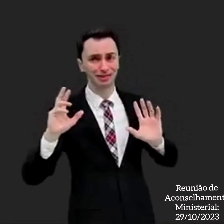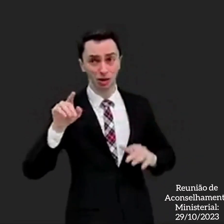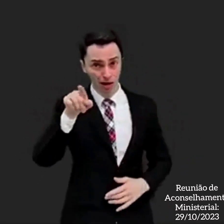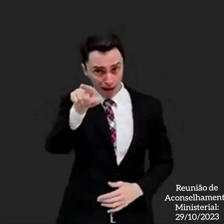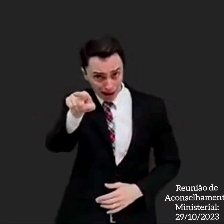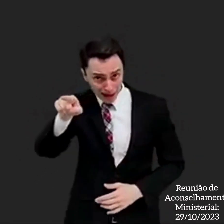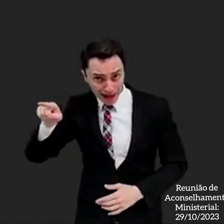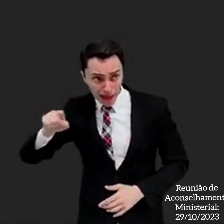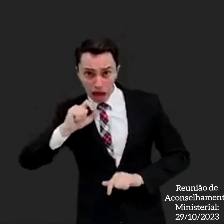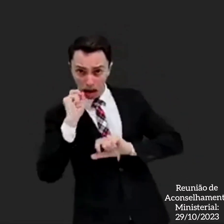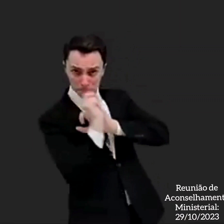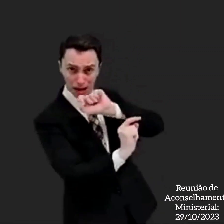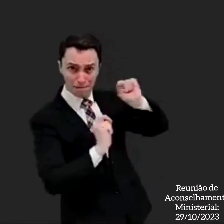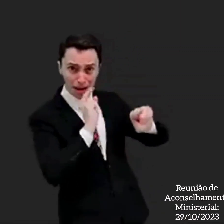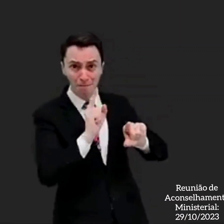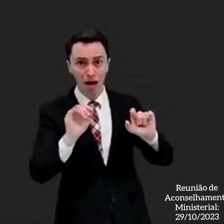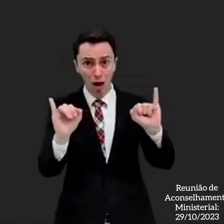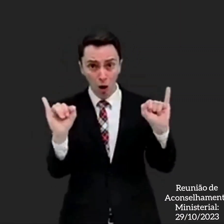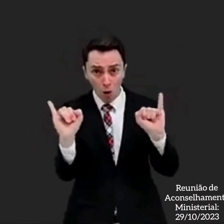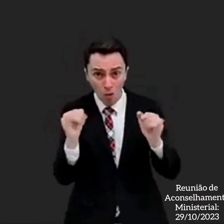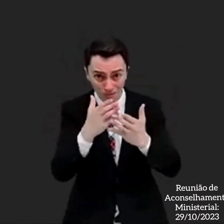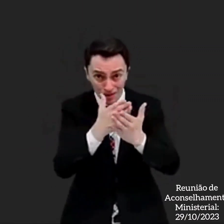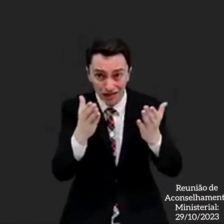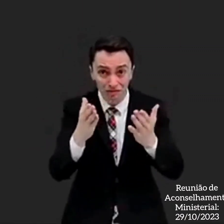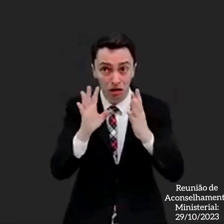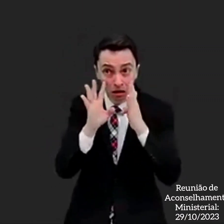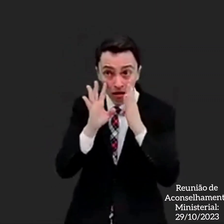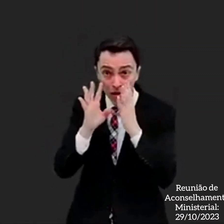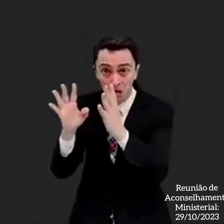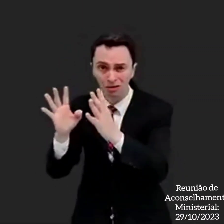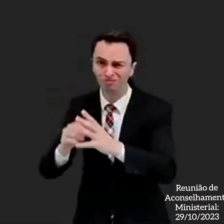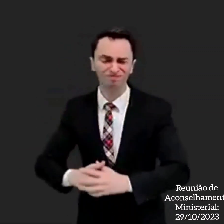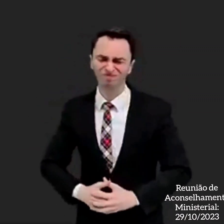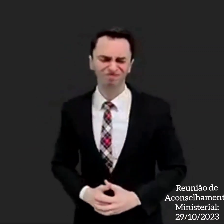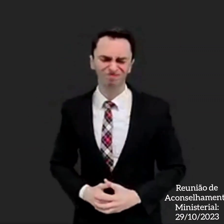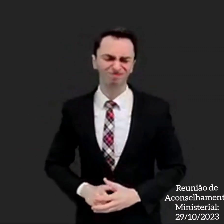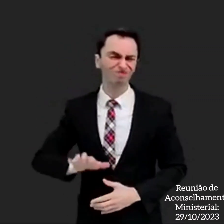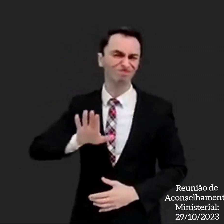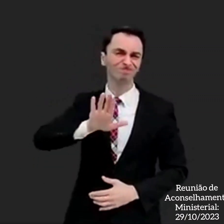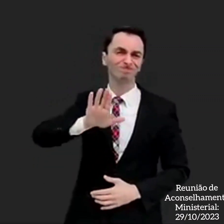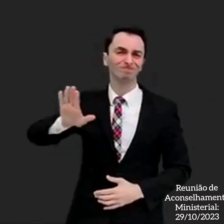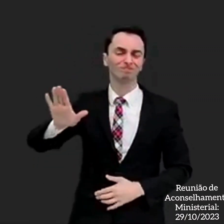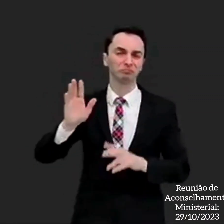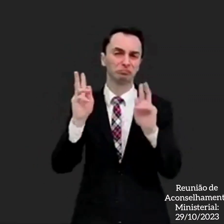não merecem a mínima atenção por parte da querida Irmandade.